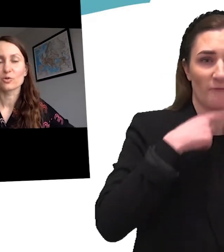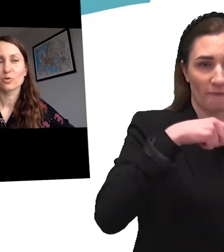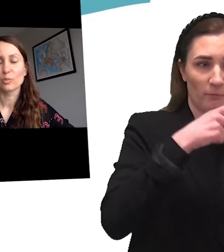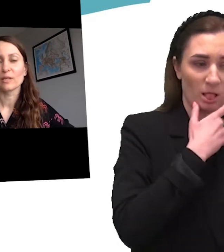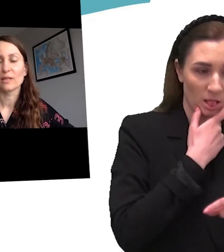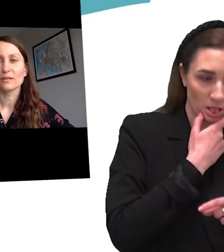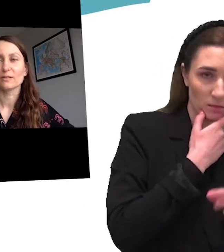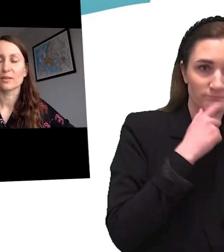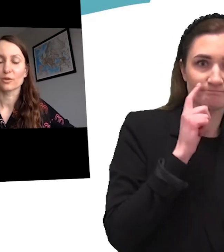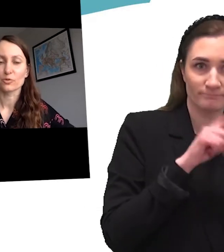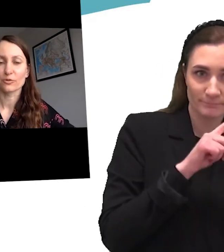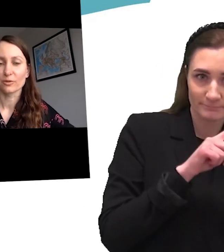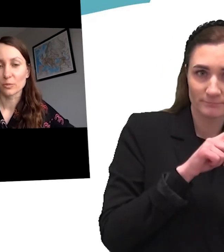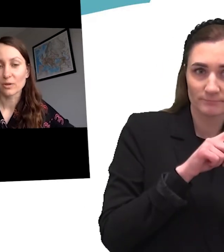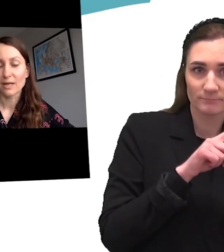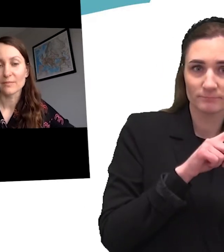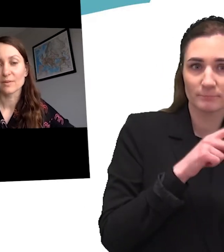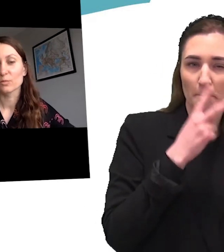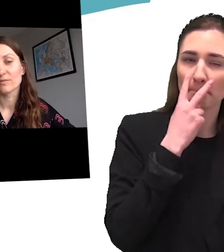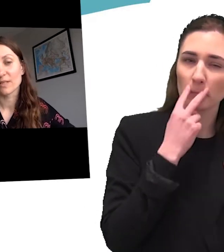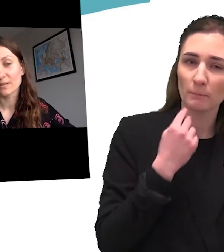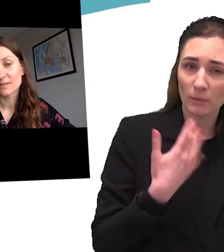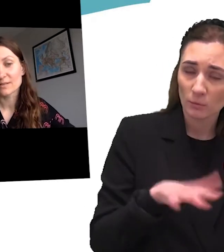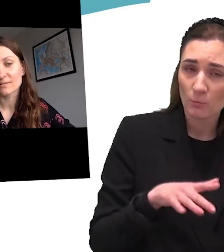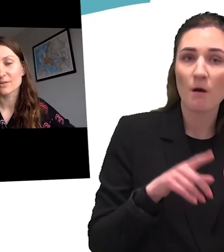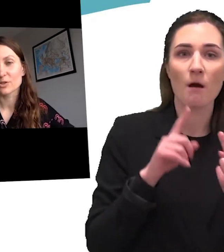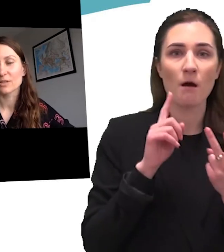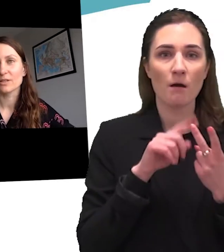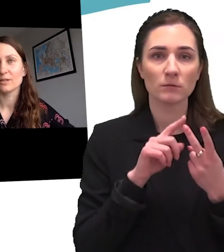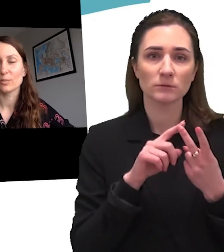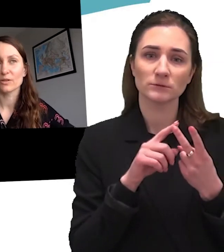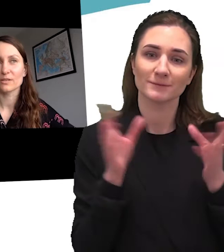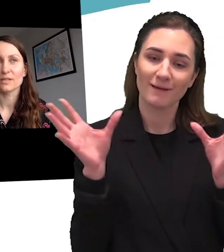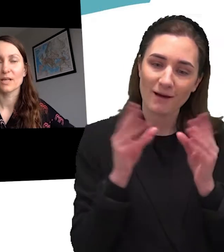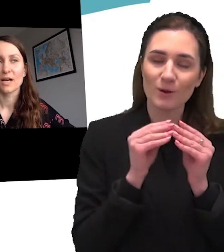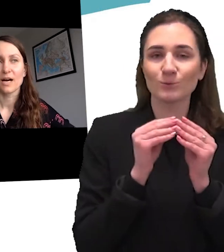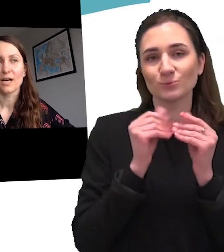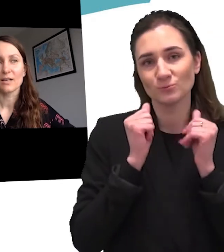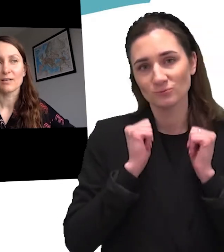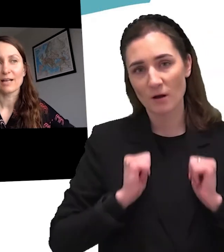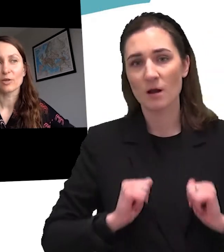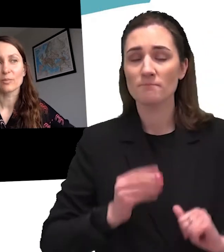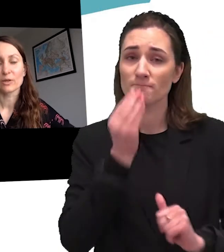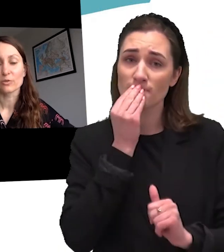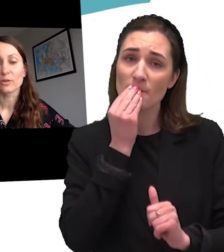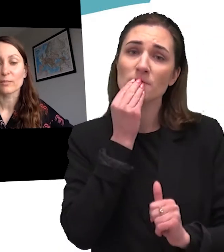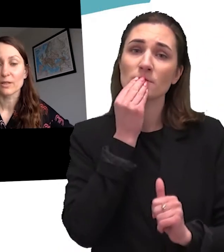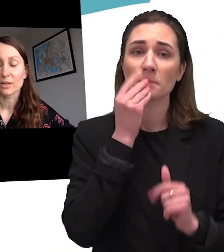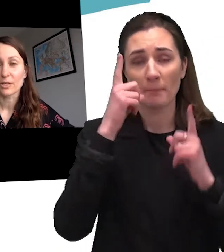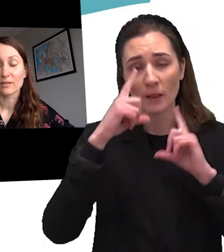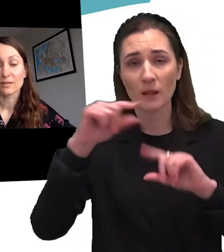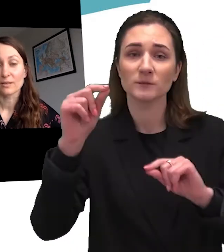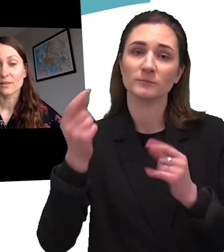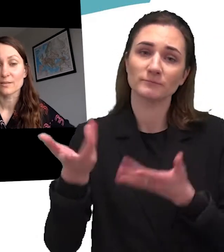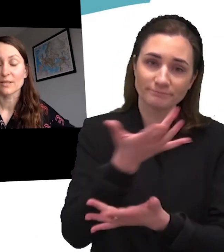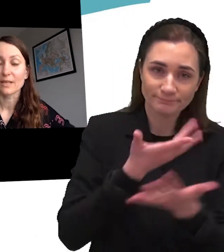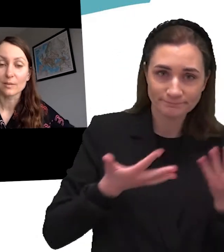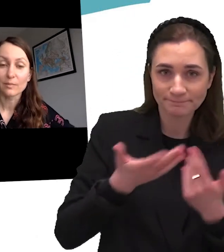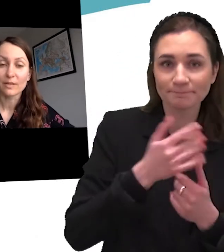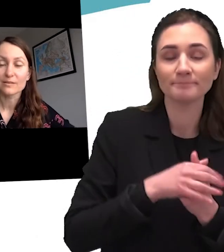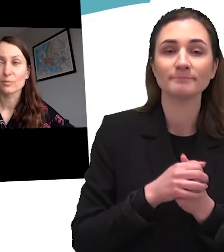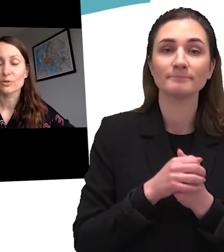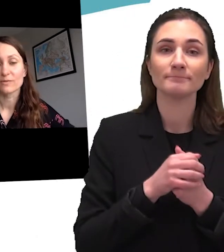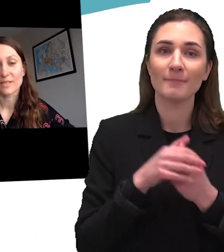valgau skubiai greitai ir kartu žiūriu filmuką, tai bus vienas visiškai įprotis, ar valgom kartu ir ramiai kažką tai